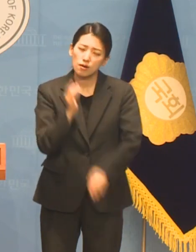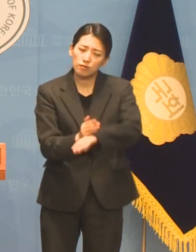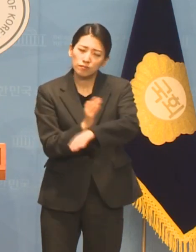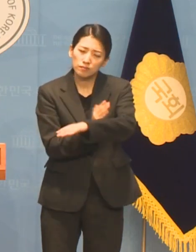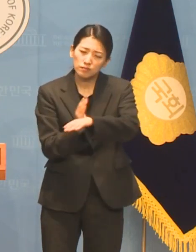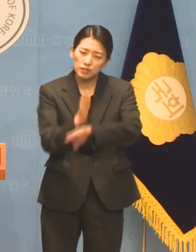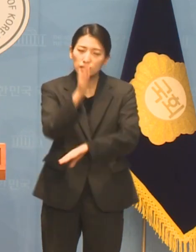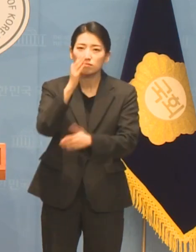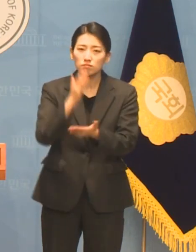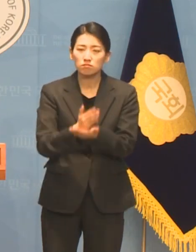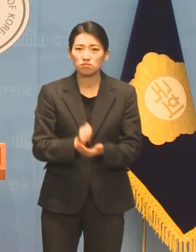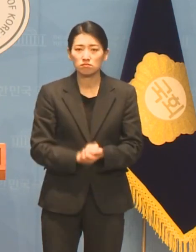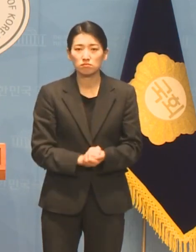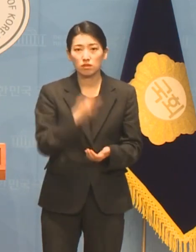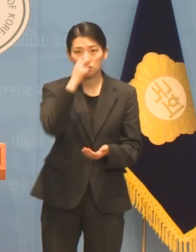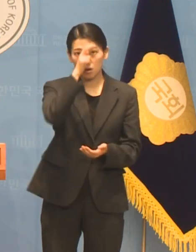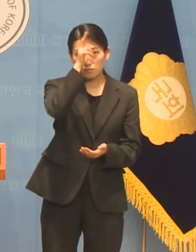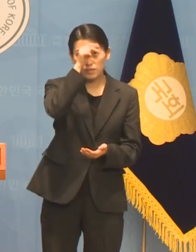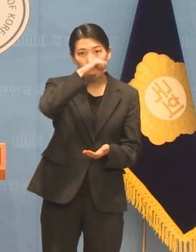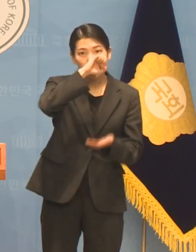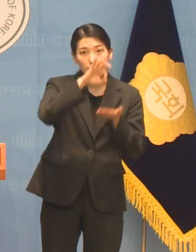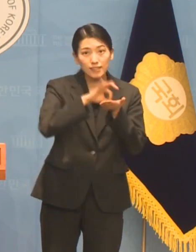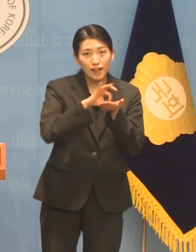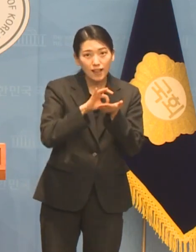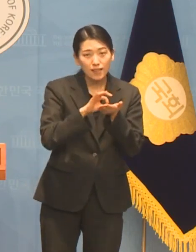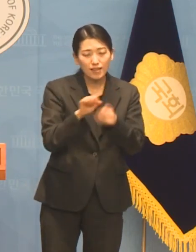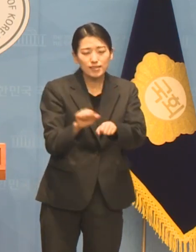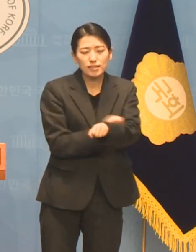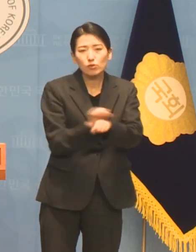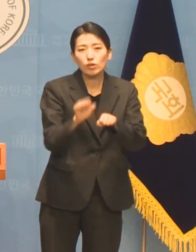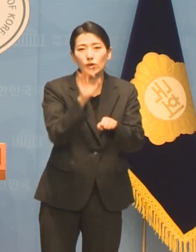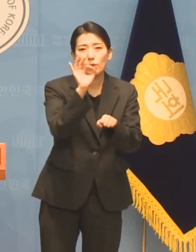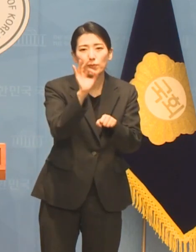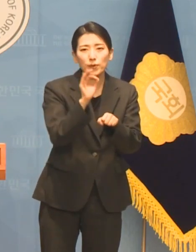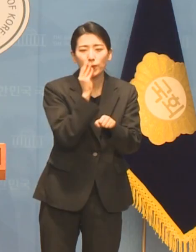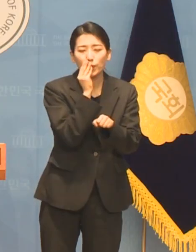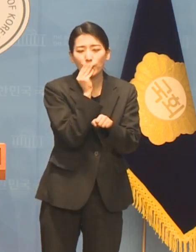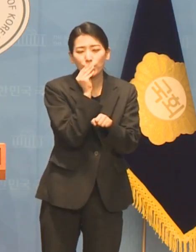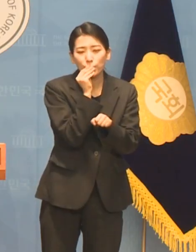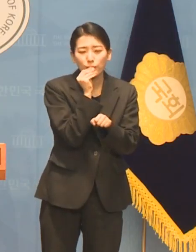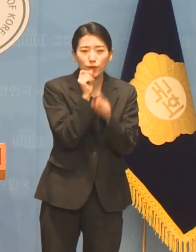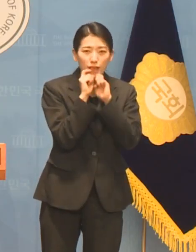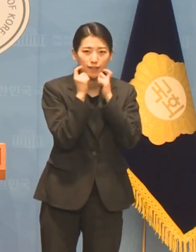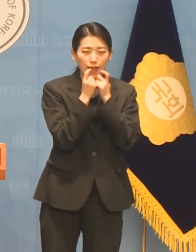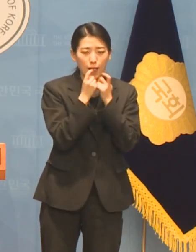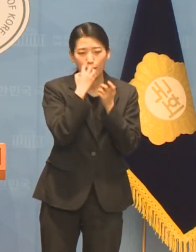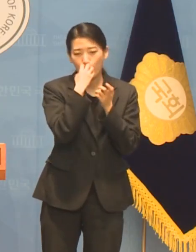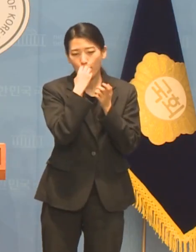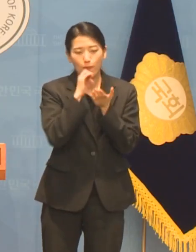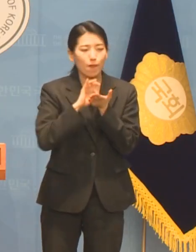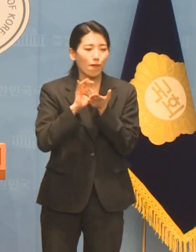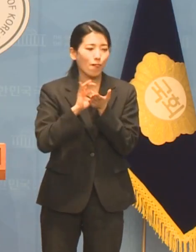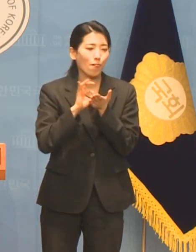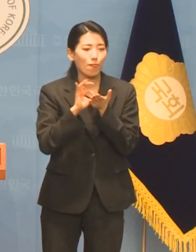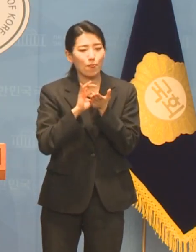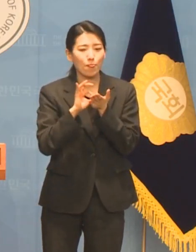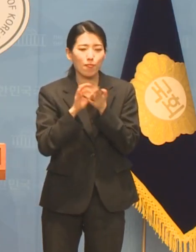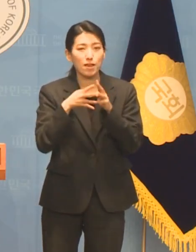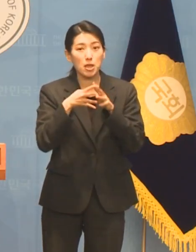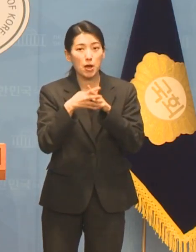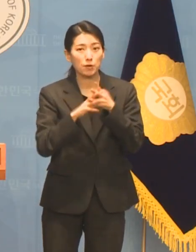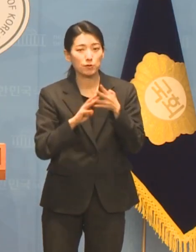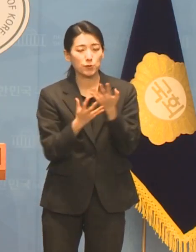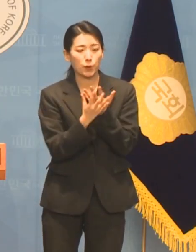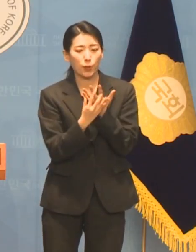검찰의 특활비는 쪼개기 결제 등 각종 편법에 사용해 검찰 수뇌부의 쌈짓돈처럼 전용되어 왔습니다. 그 사용처